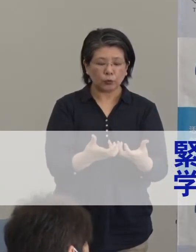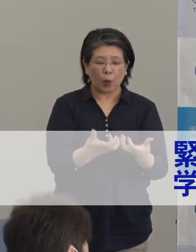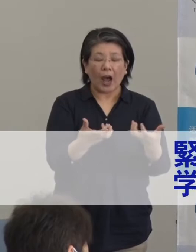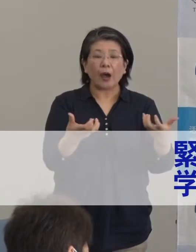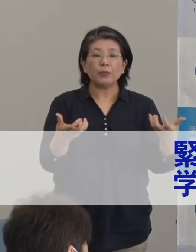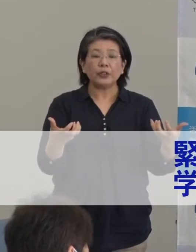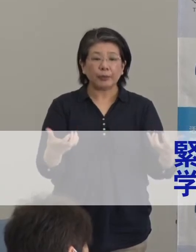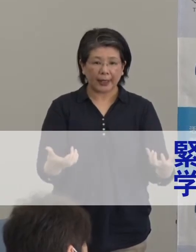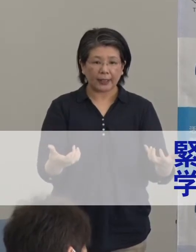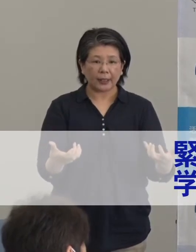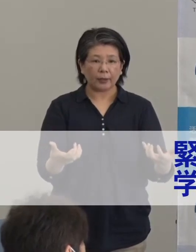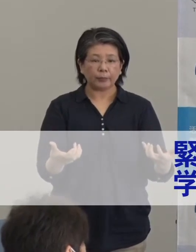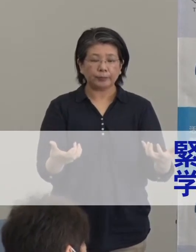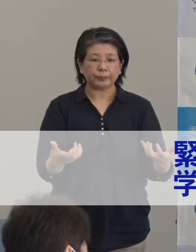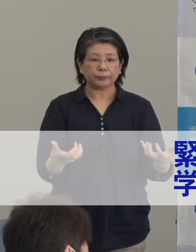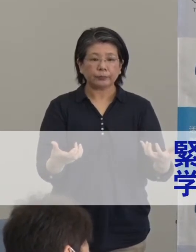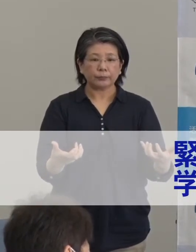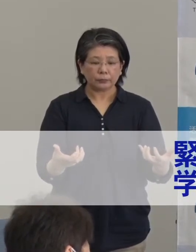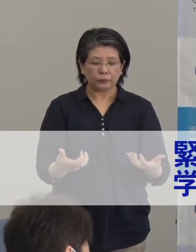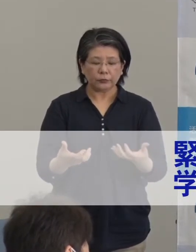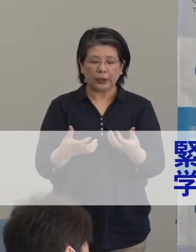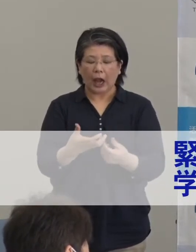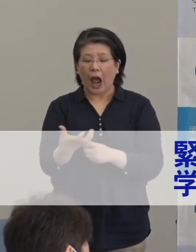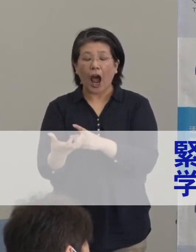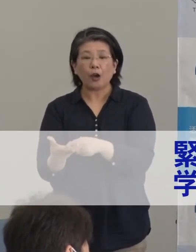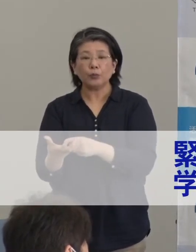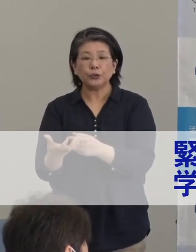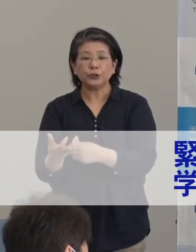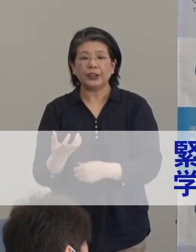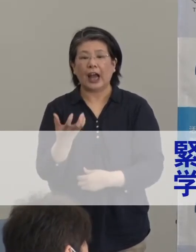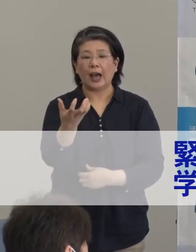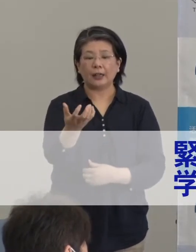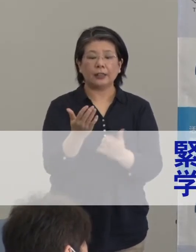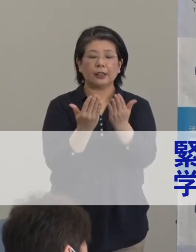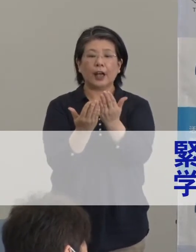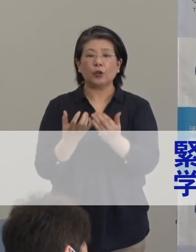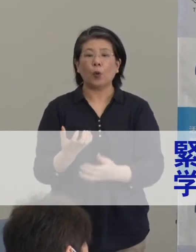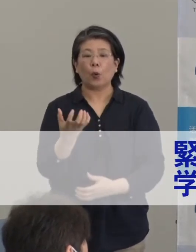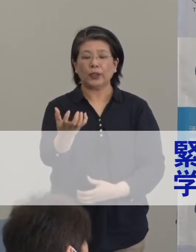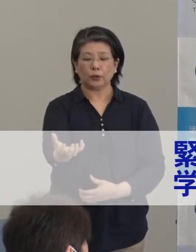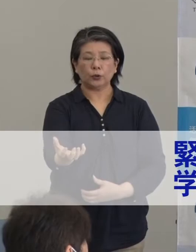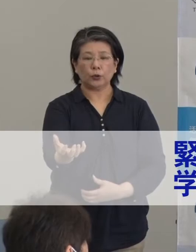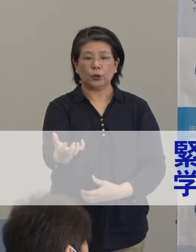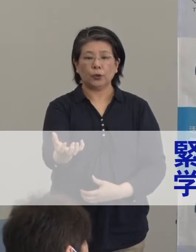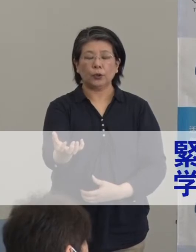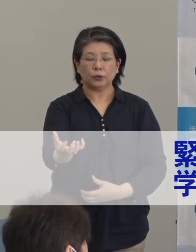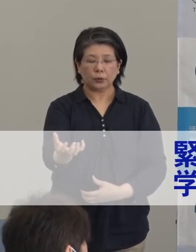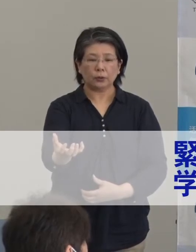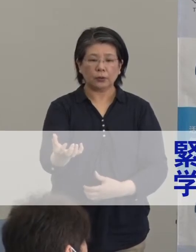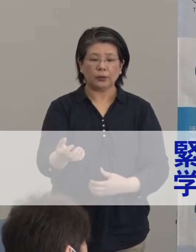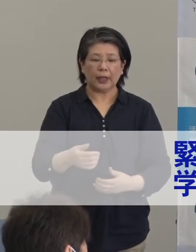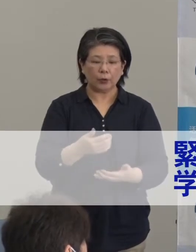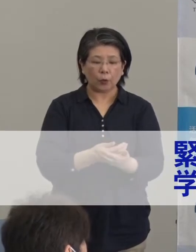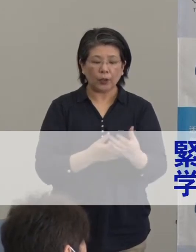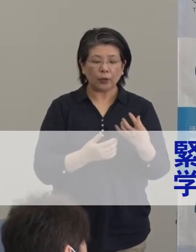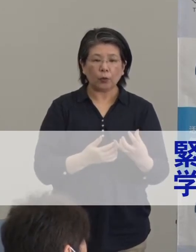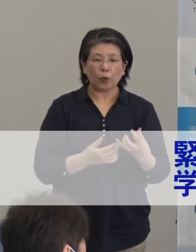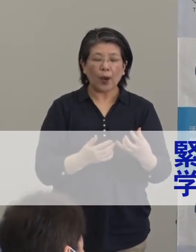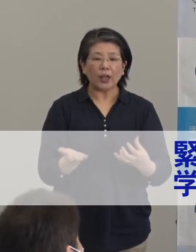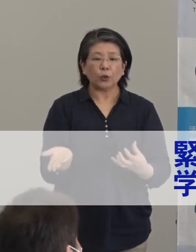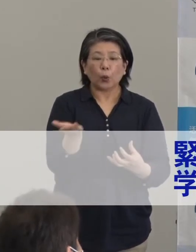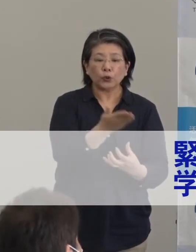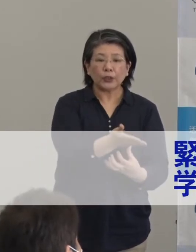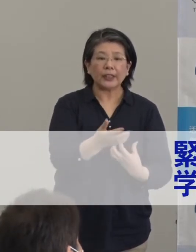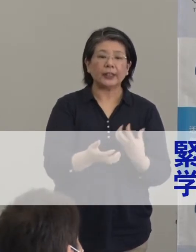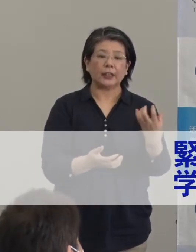半分半分に分けまして、半分ずつ登校して2週間登校していただきます。ですから実際上の全